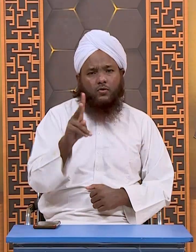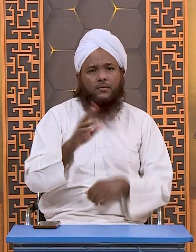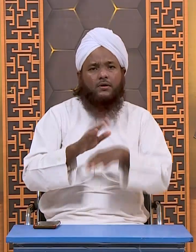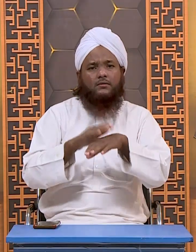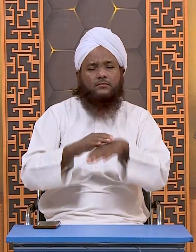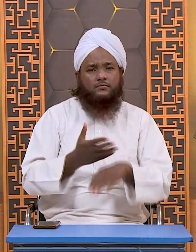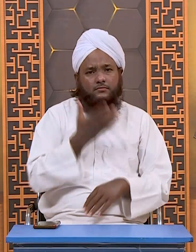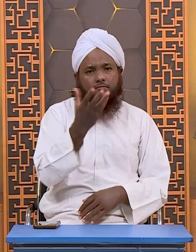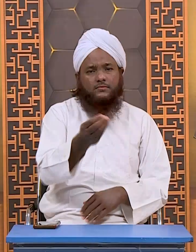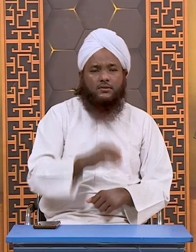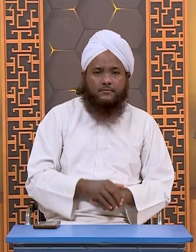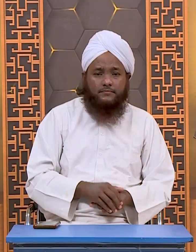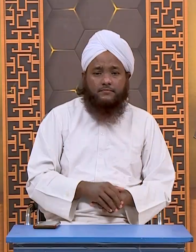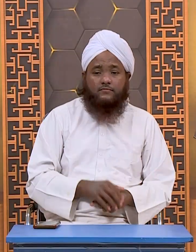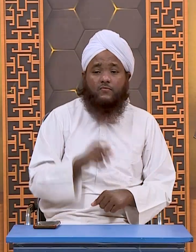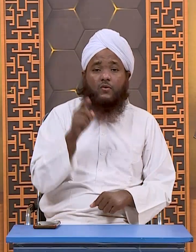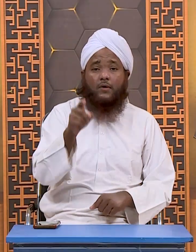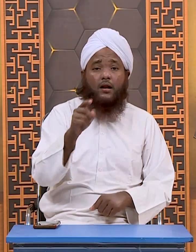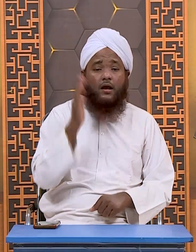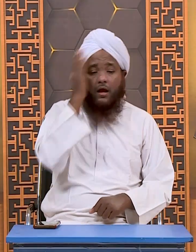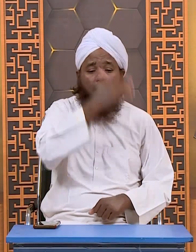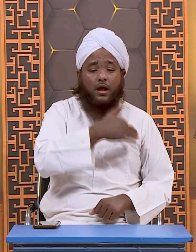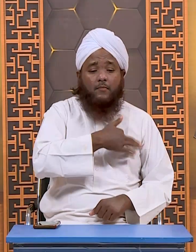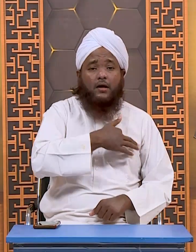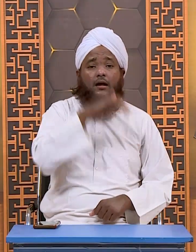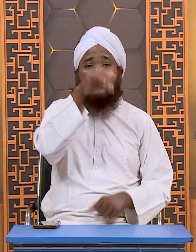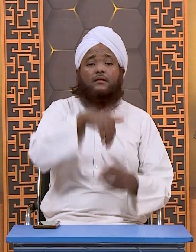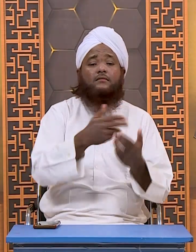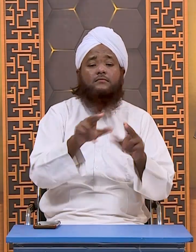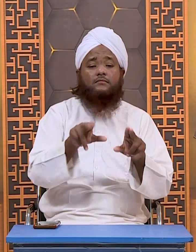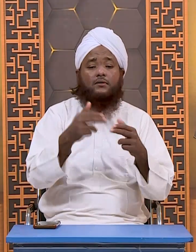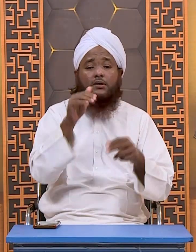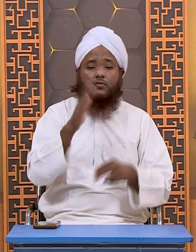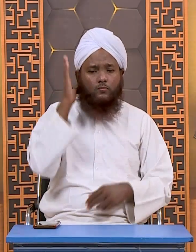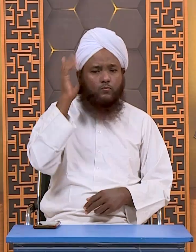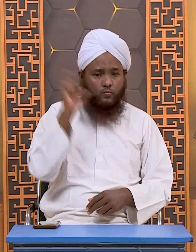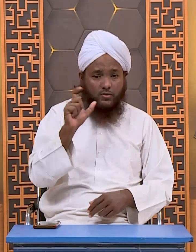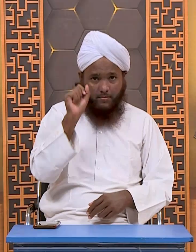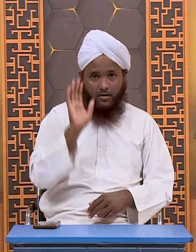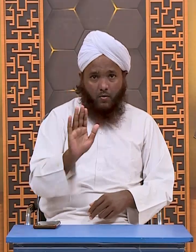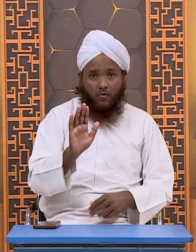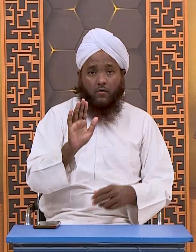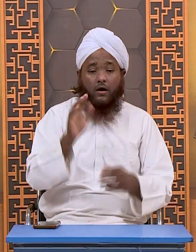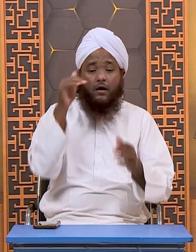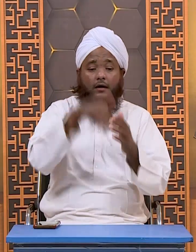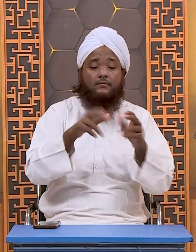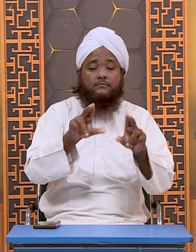پھر پوچھا تمہارے ایمان کی نشانی کیا ہے کہ تم مومن ہو؟ ایمان کی نشانی کیا ہے؟ عرض